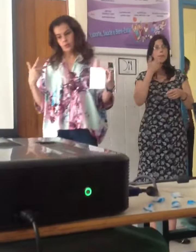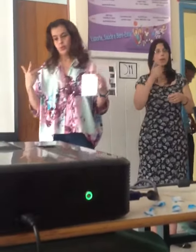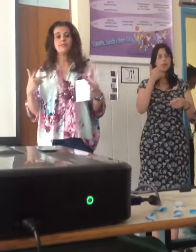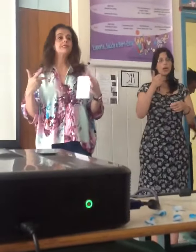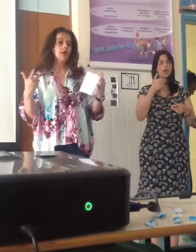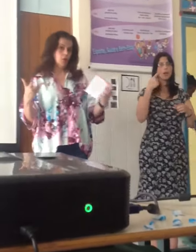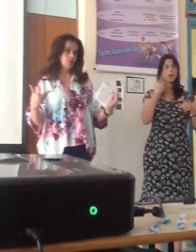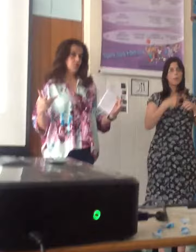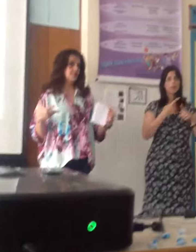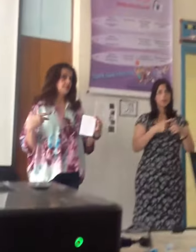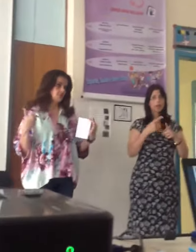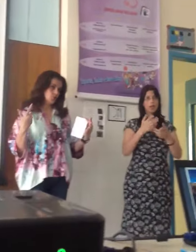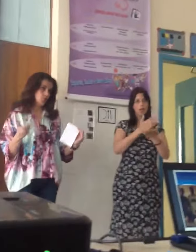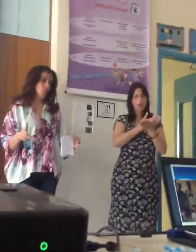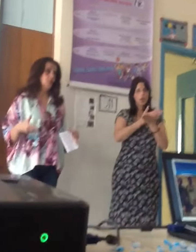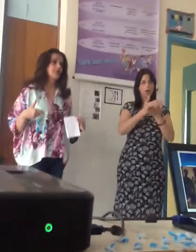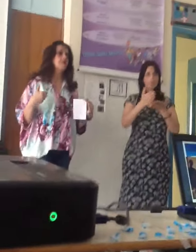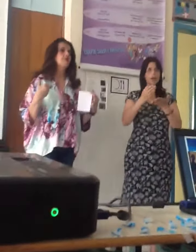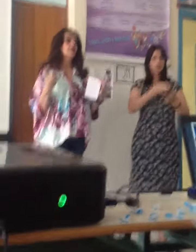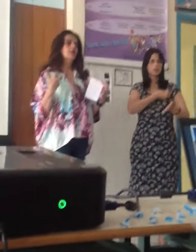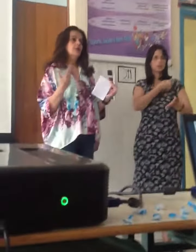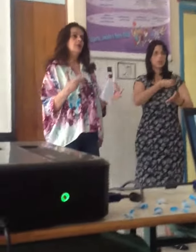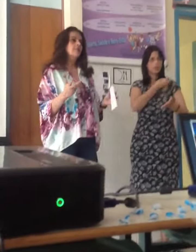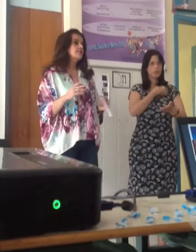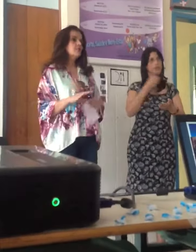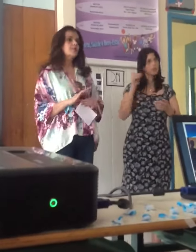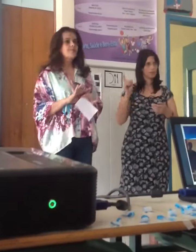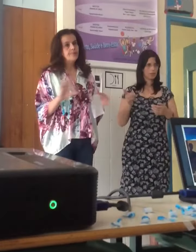parte de social.